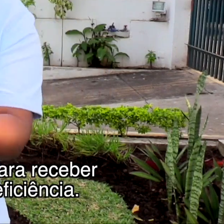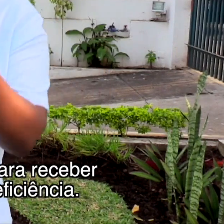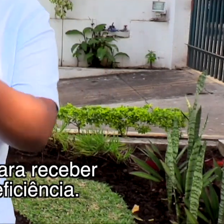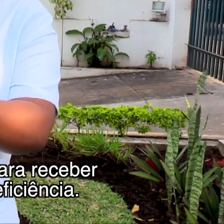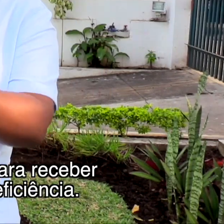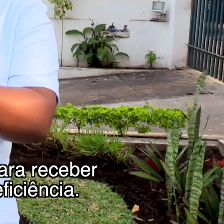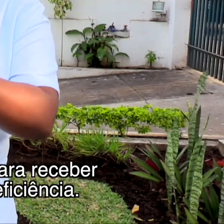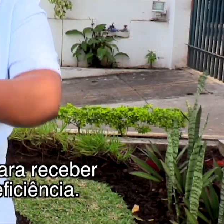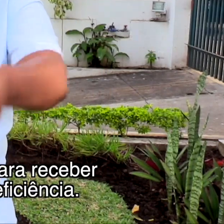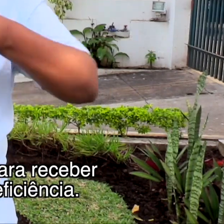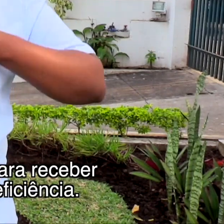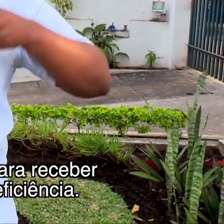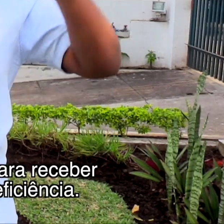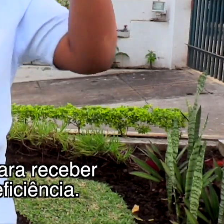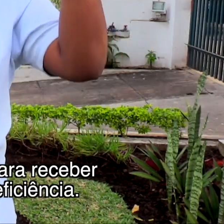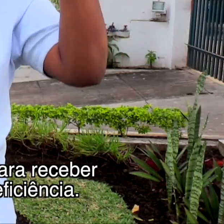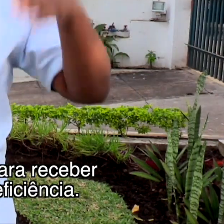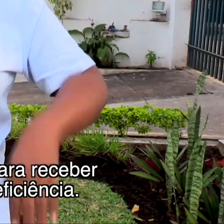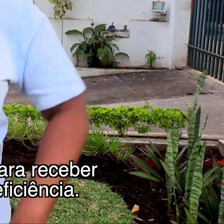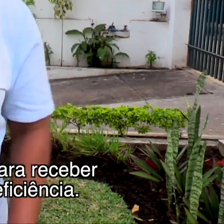colaboradores e clientes com deficiência.